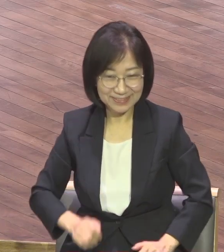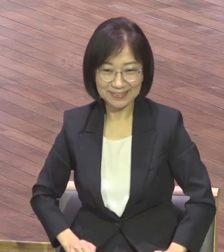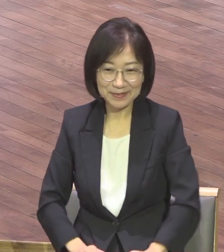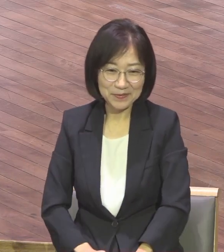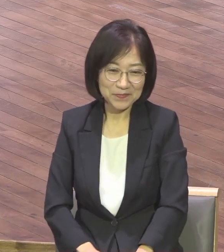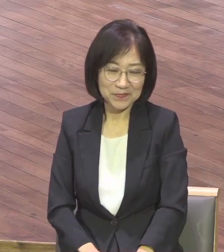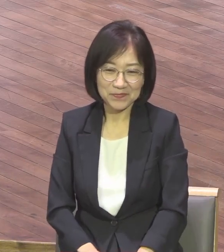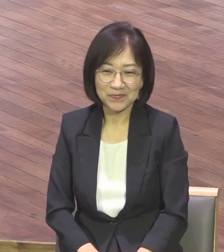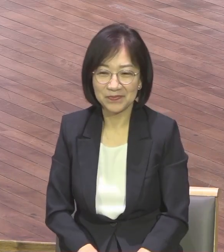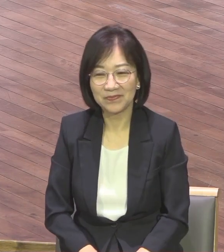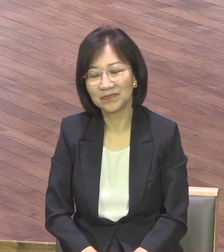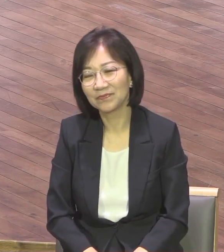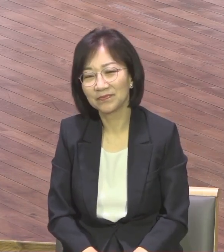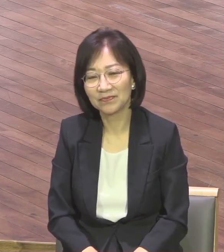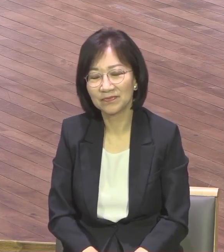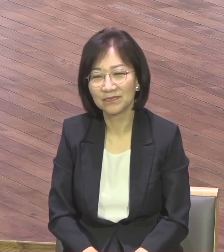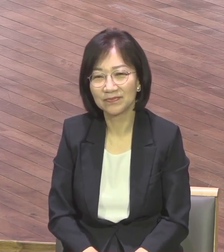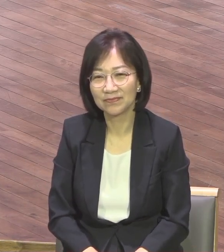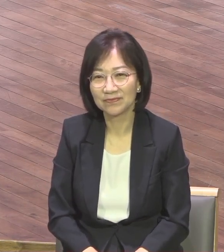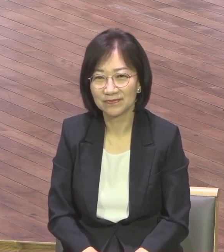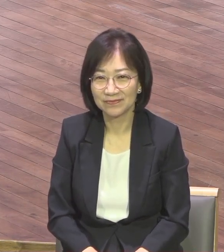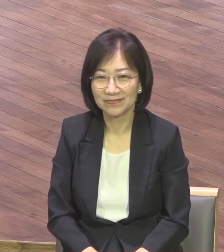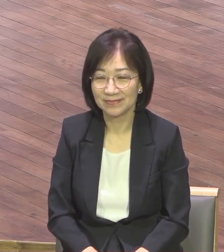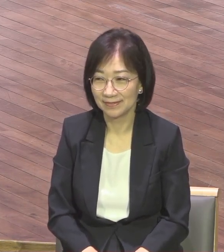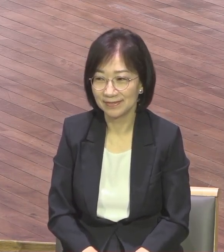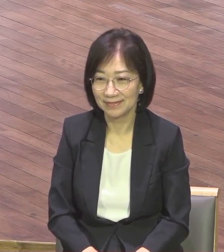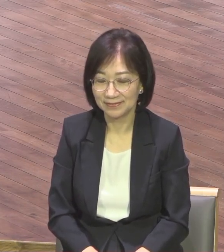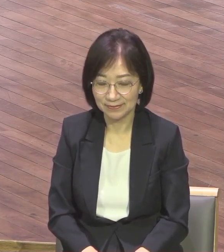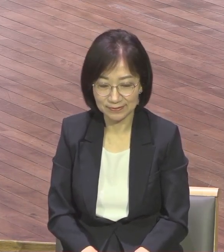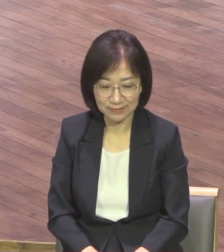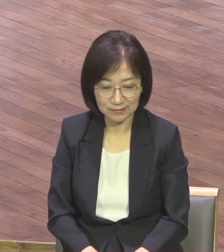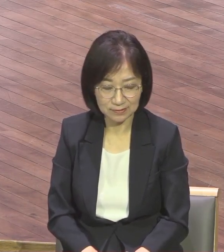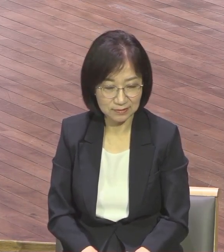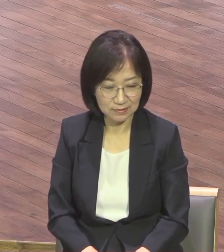이 교회가 있대. 치유 교회가 따로 있습니다. 치유 교회.